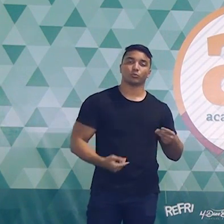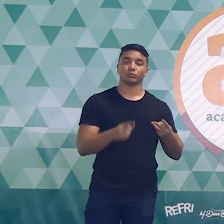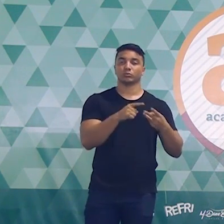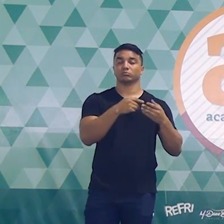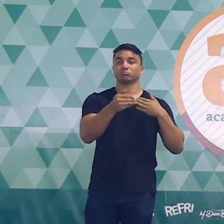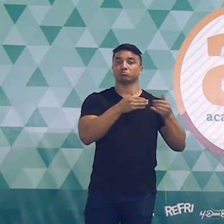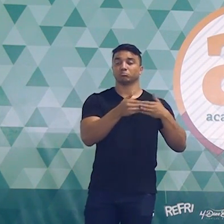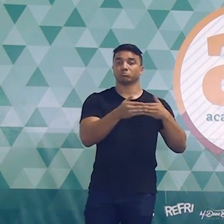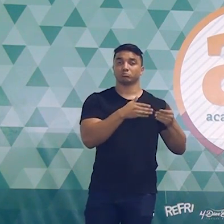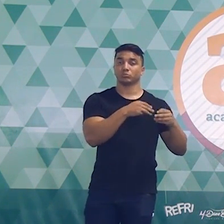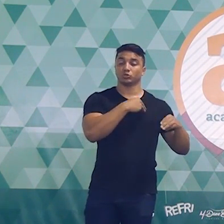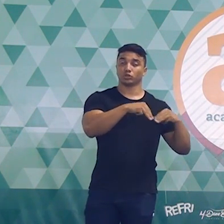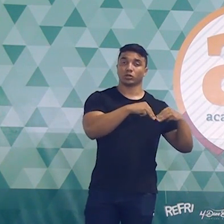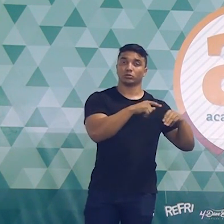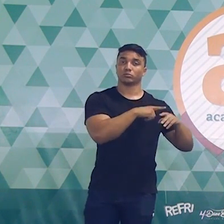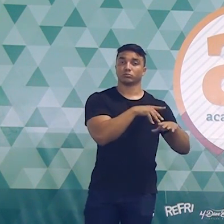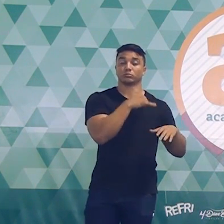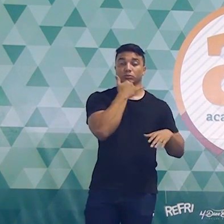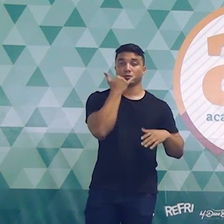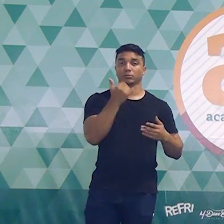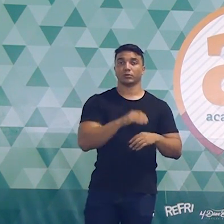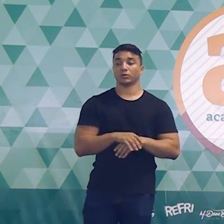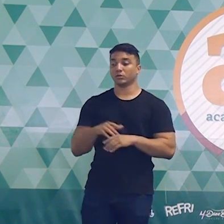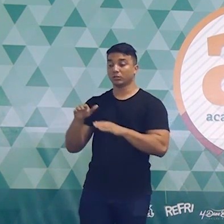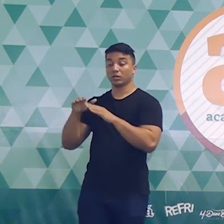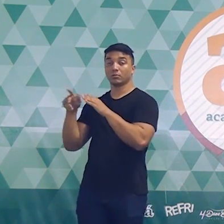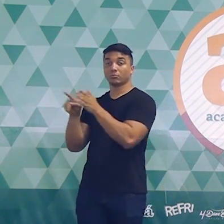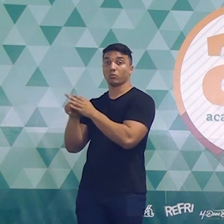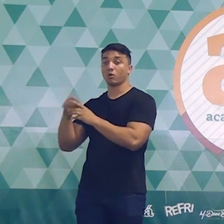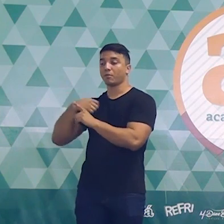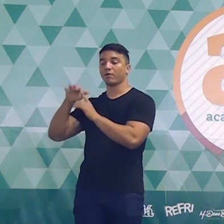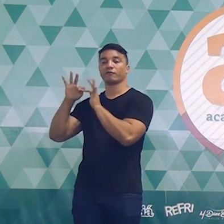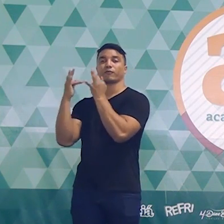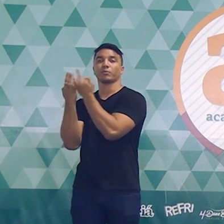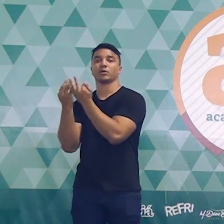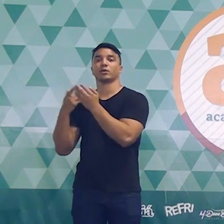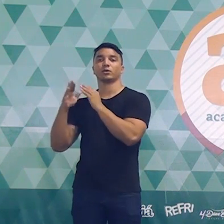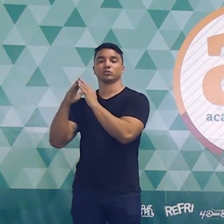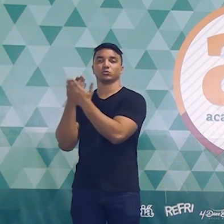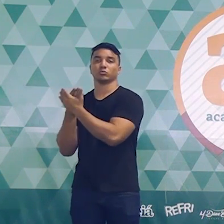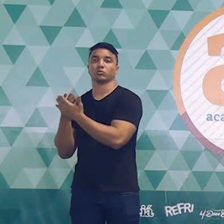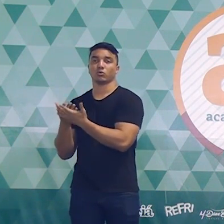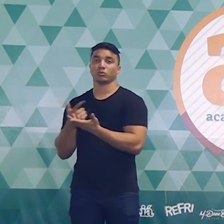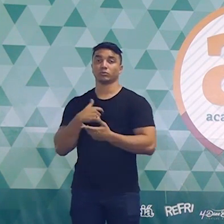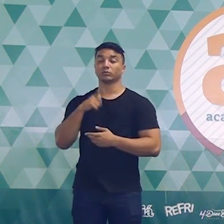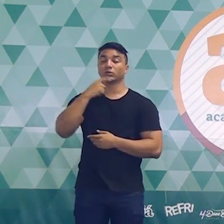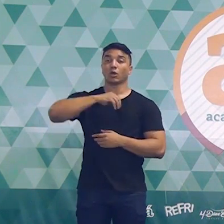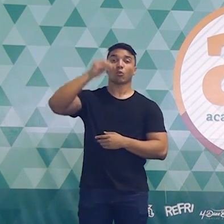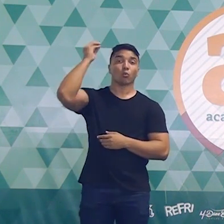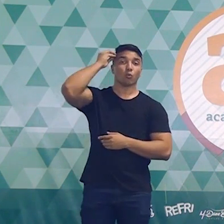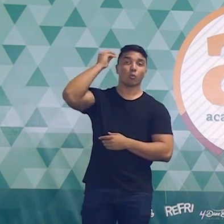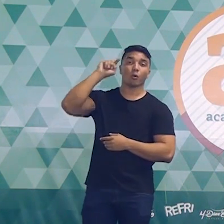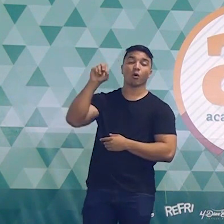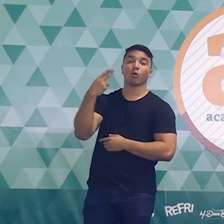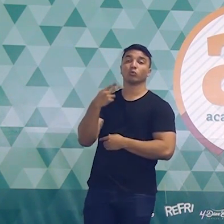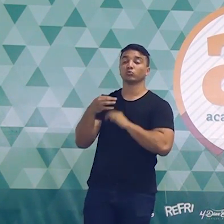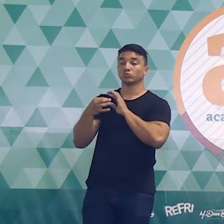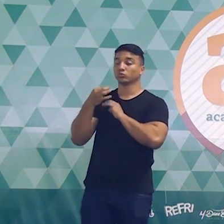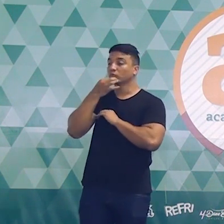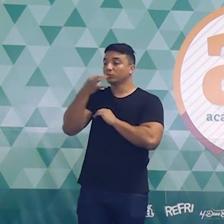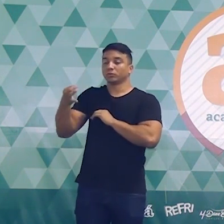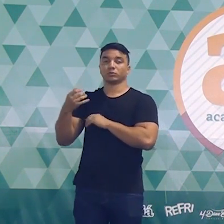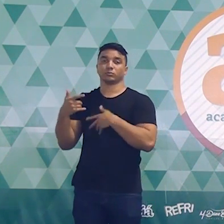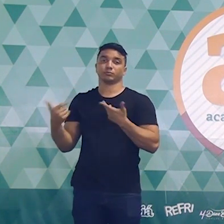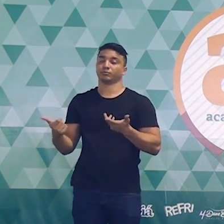específico, sociedade civil, famílias, escolas. Então a tese, ou você culpa, ou você sugere. Ou